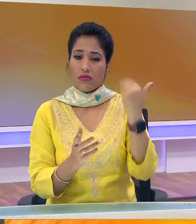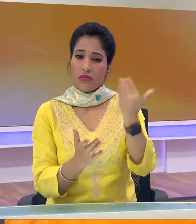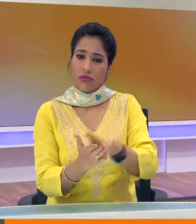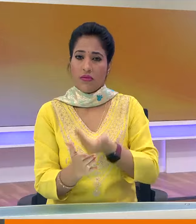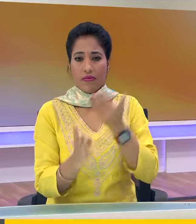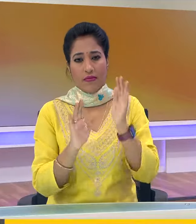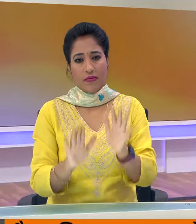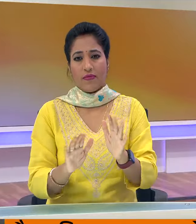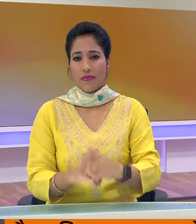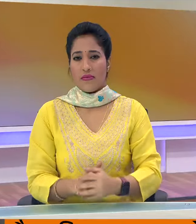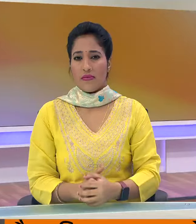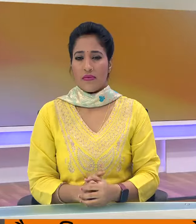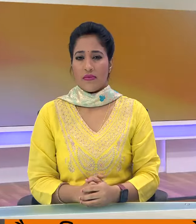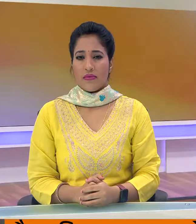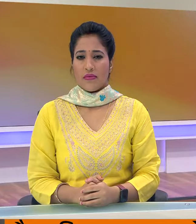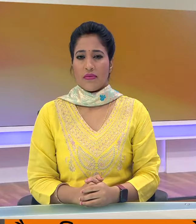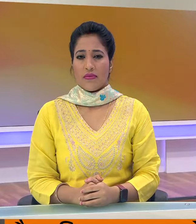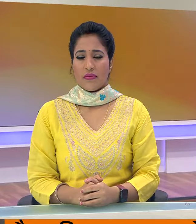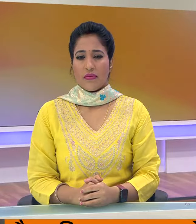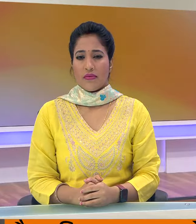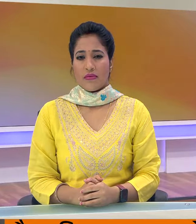जाएगा।